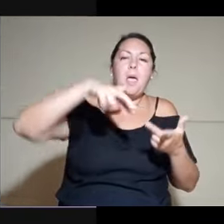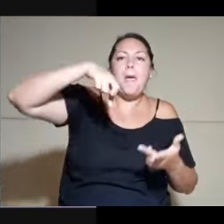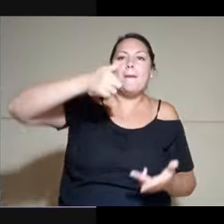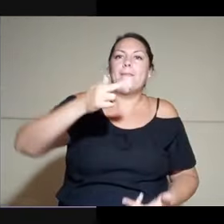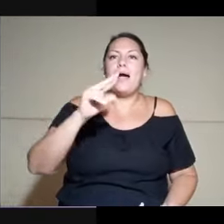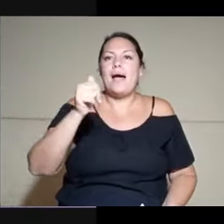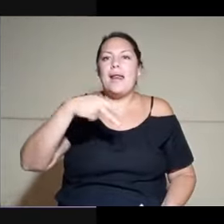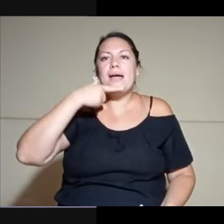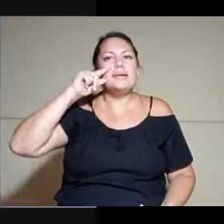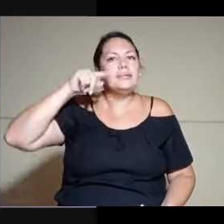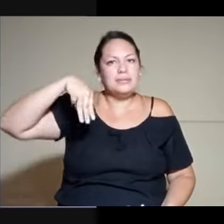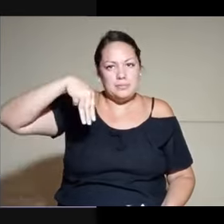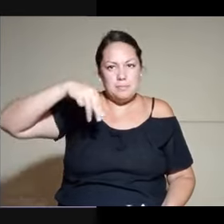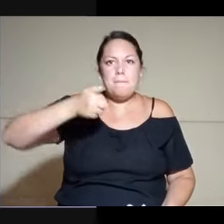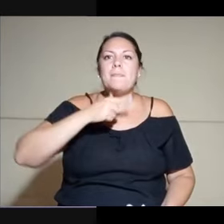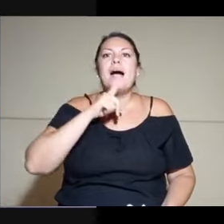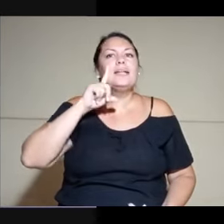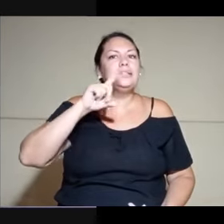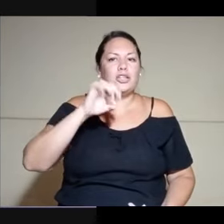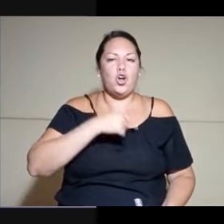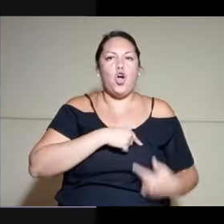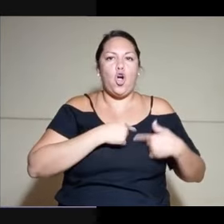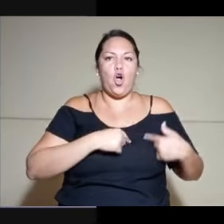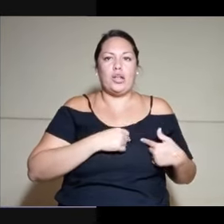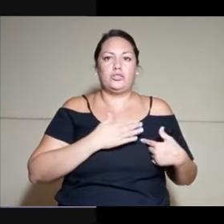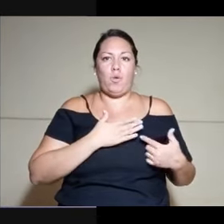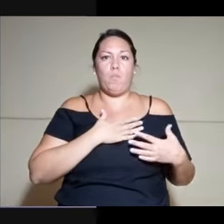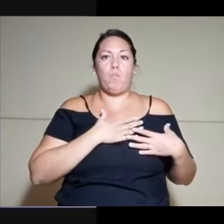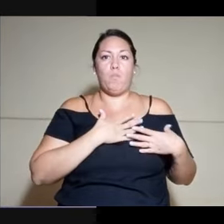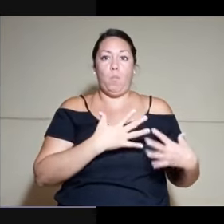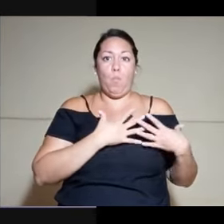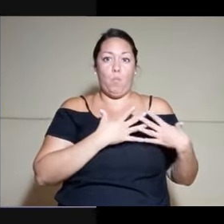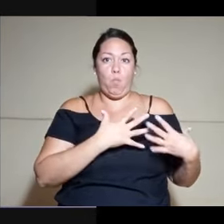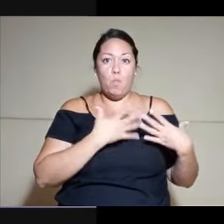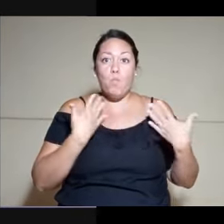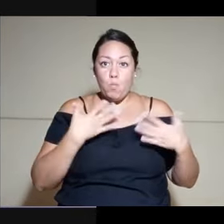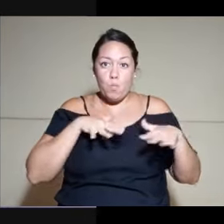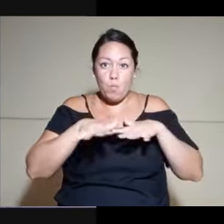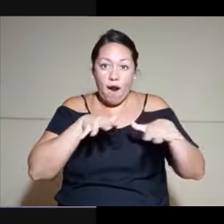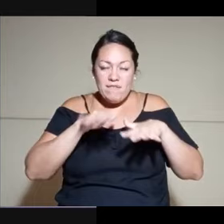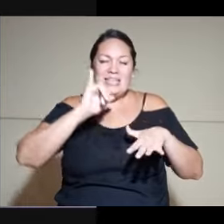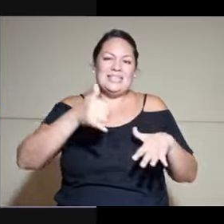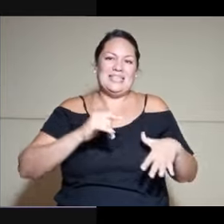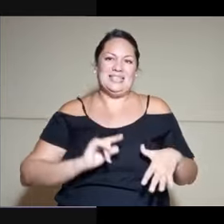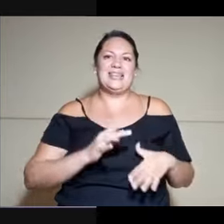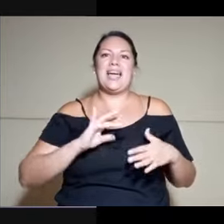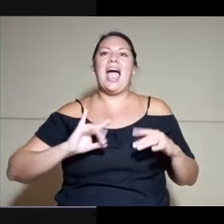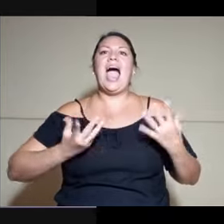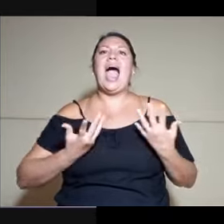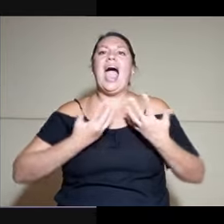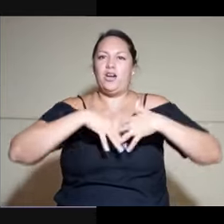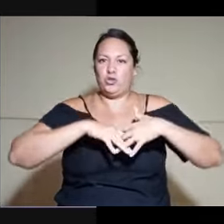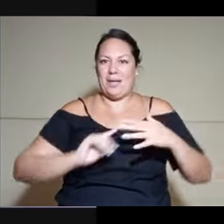bien, pero es motor sensitivo, pero parasimpático. ¿Qué quiere decir con esto? Si yo le estoy diciendo que se mueve el